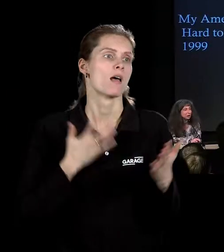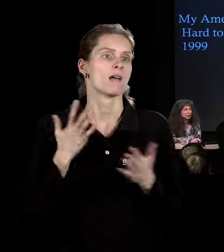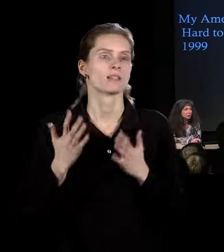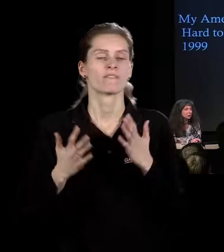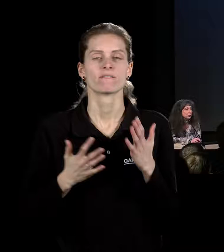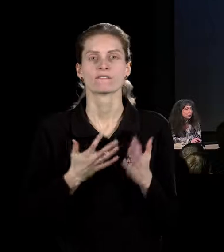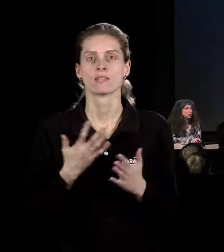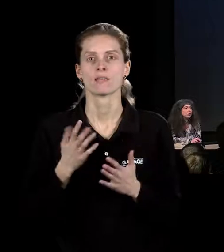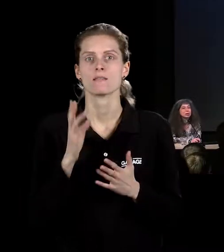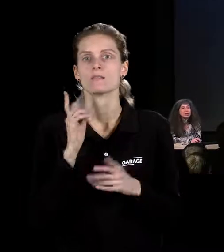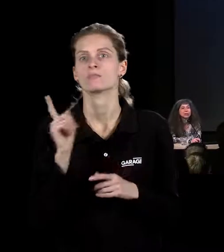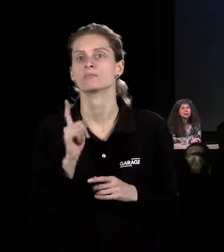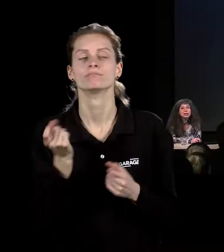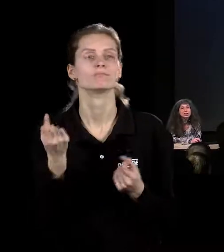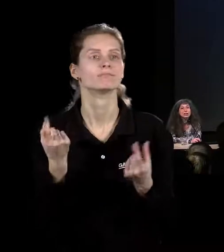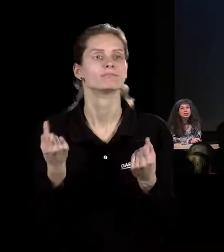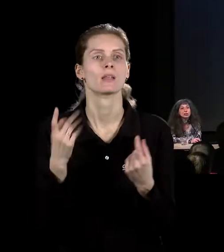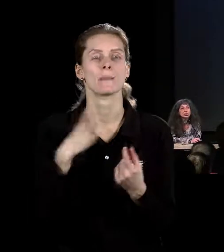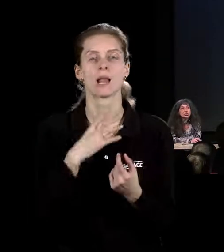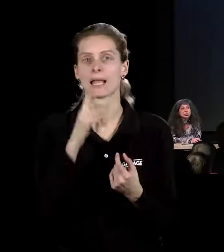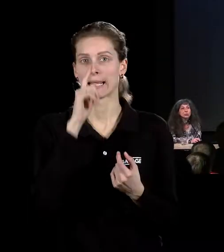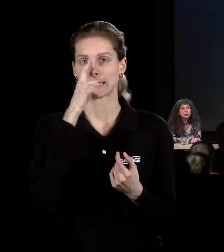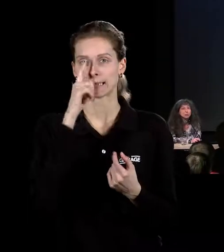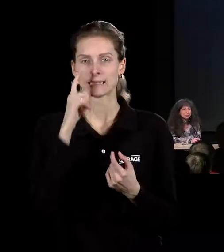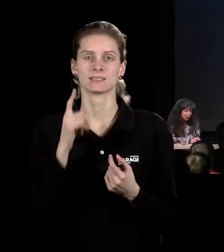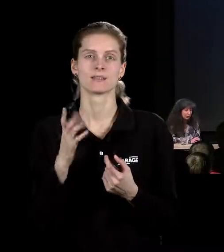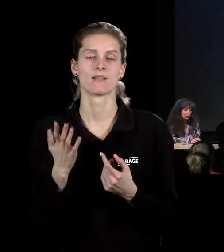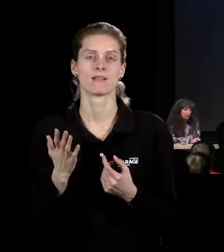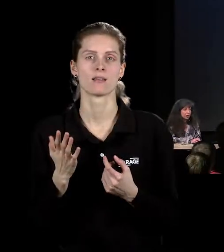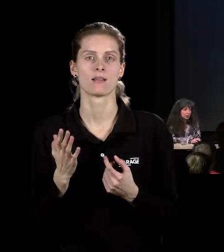пластического была вот такая вот индийская средневековая